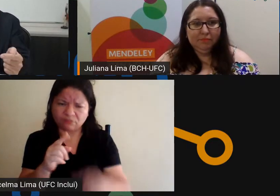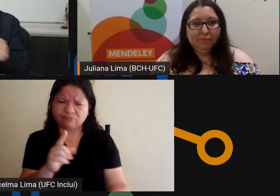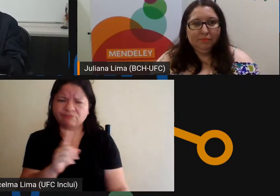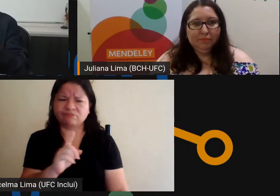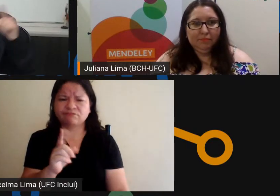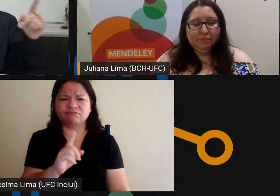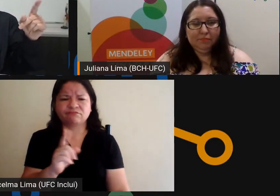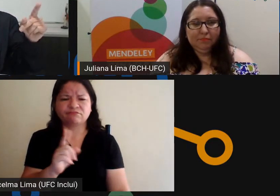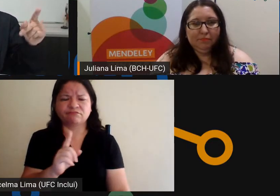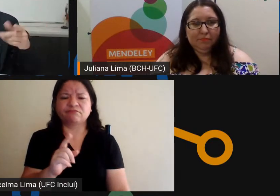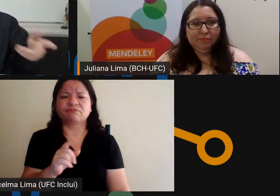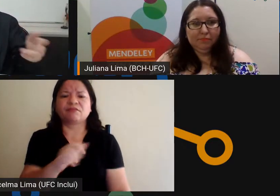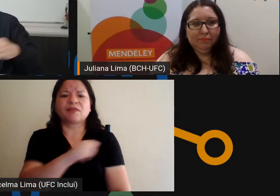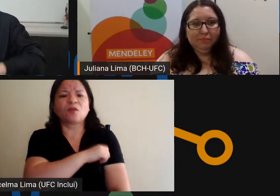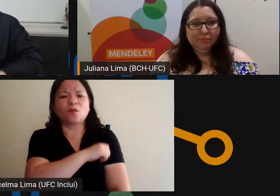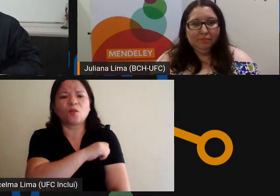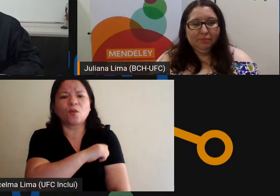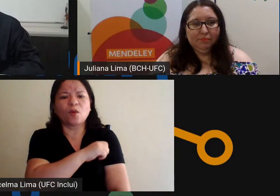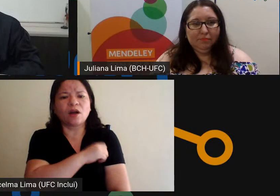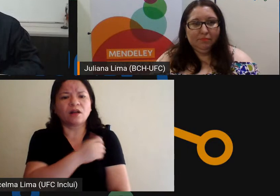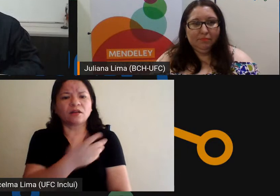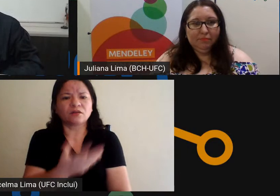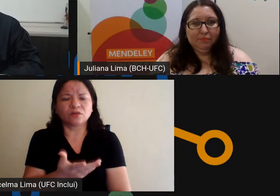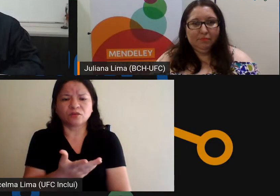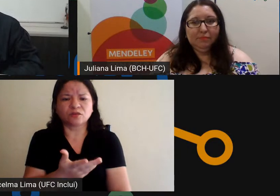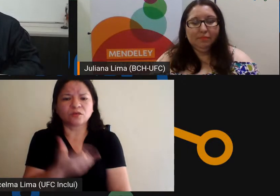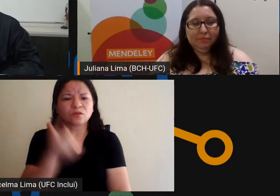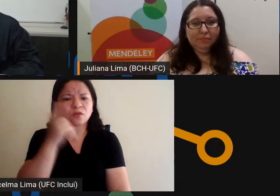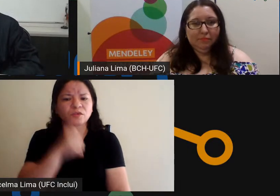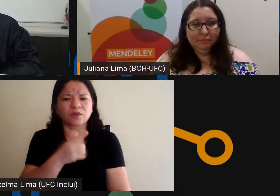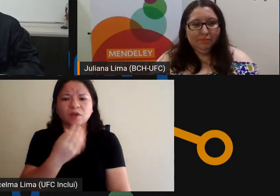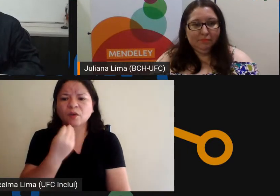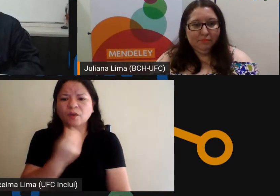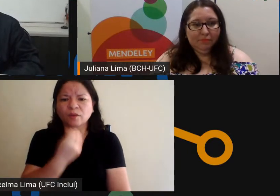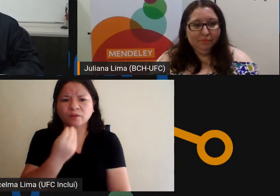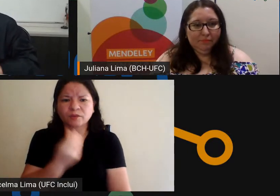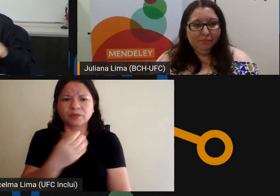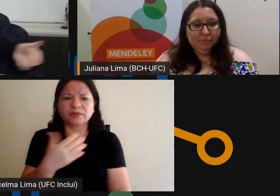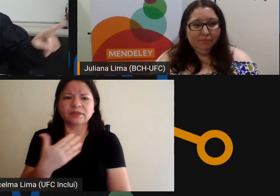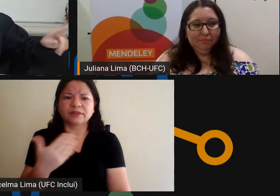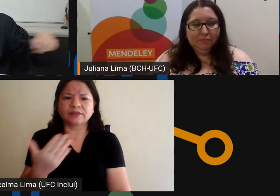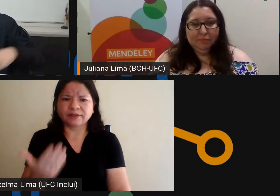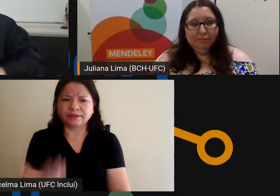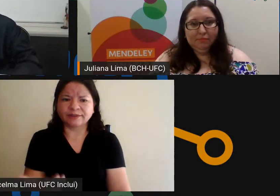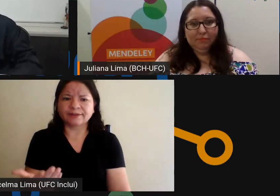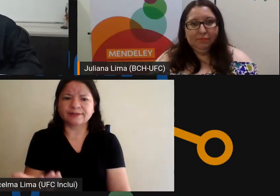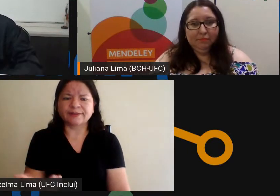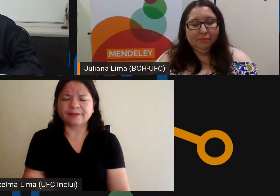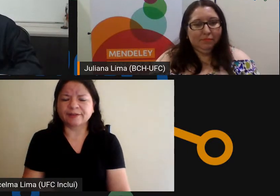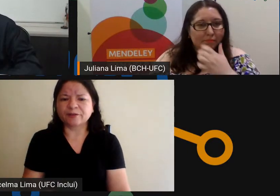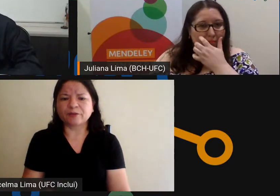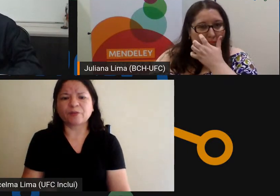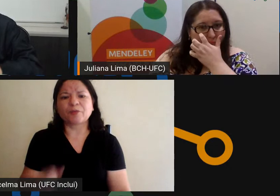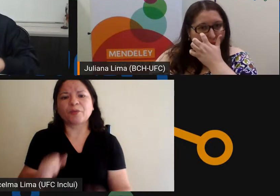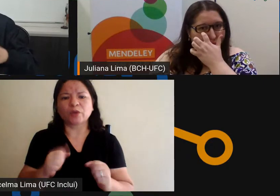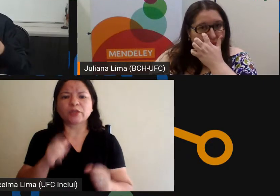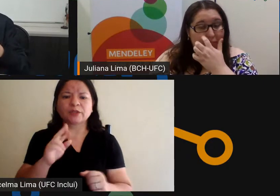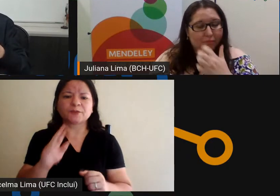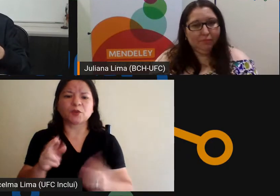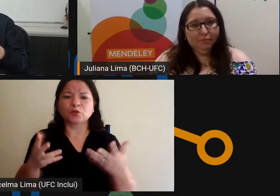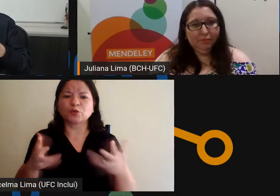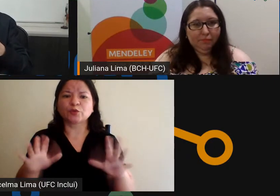que faz isso e quer seguir ciência não presta como cientista. Porque o cara que presta um cientista, ele fala assim, eu não quero. E aí, muitas